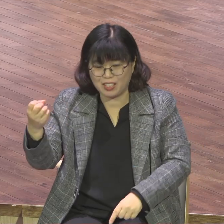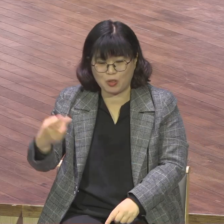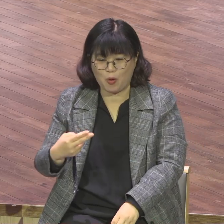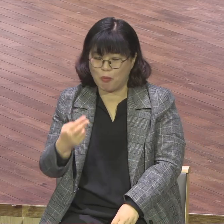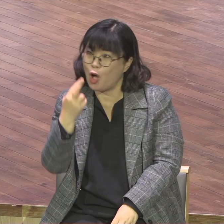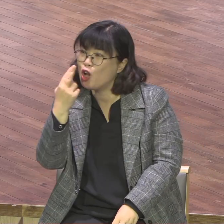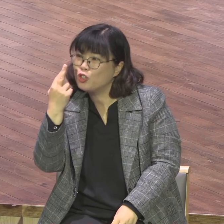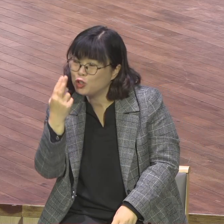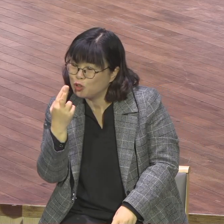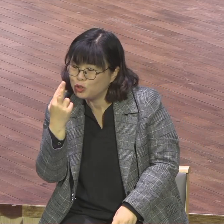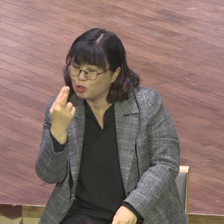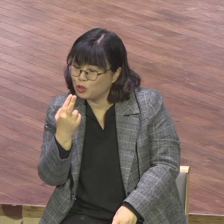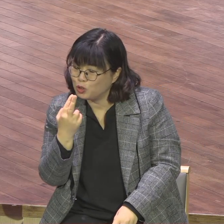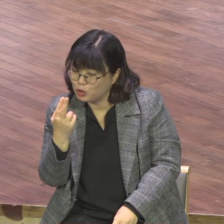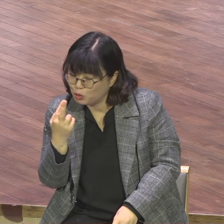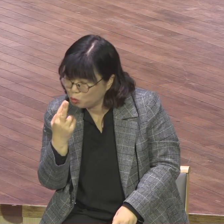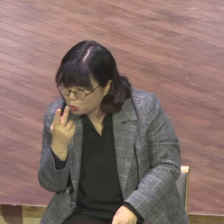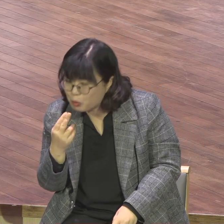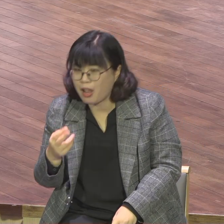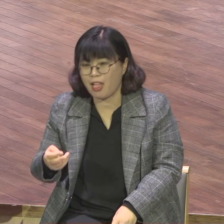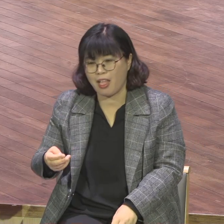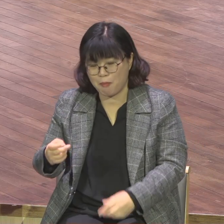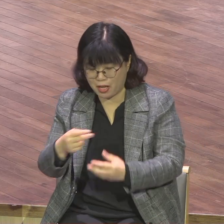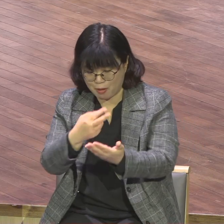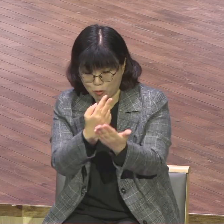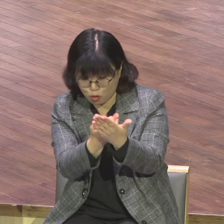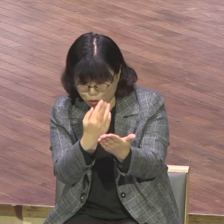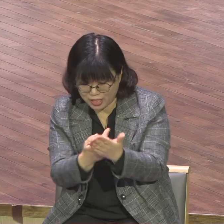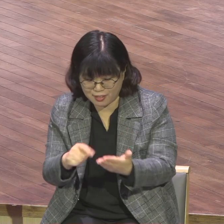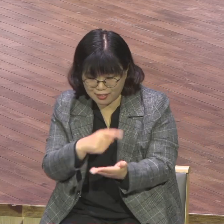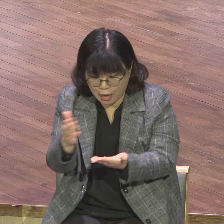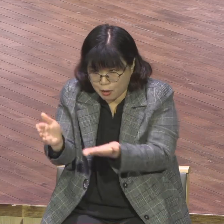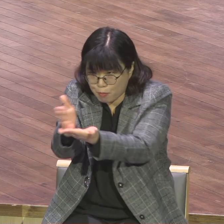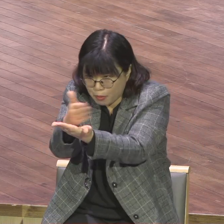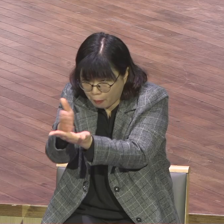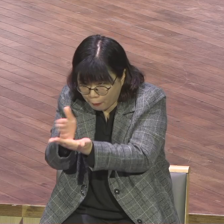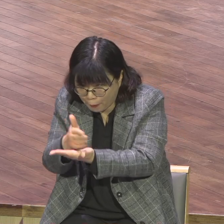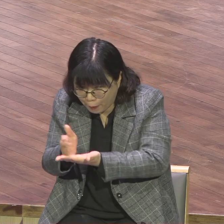목사가 말이야 쓰레기 수거할 수 있어? 설교하러 가는데 그렇습니까?